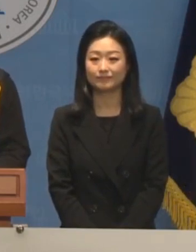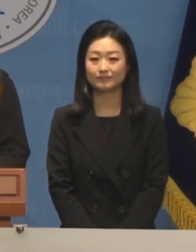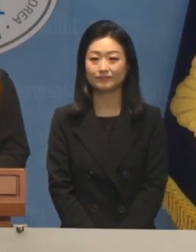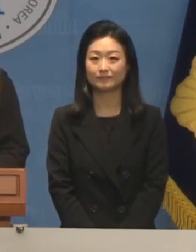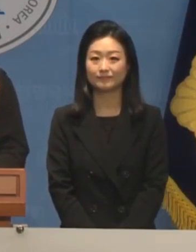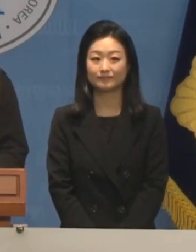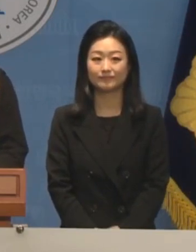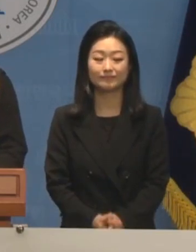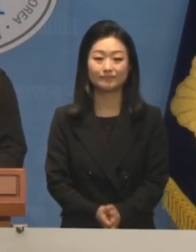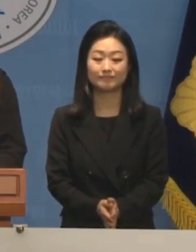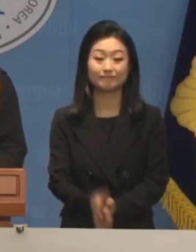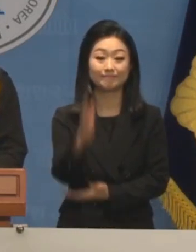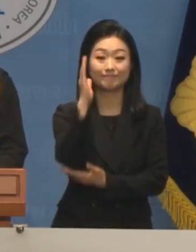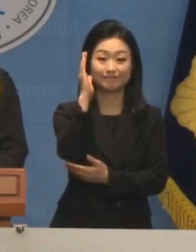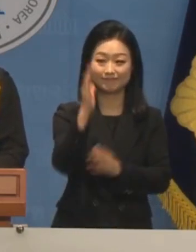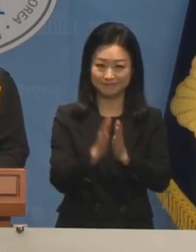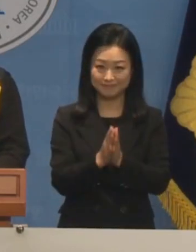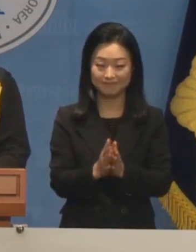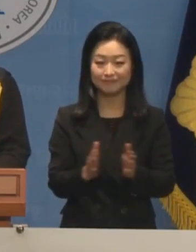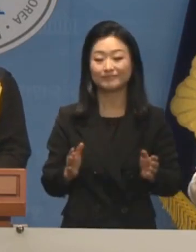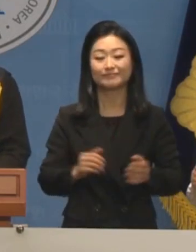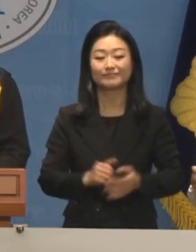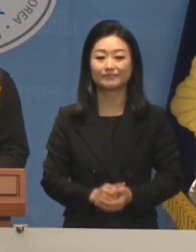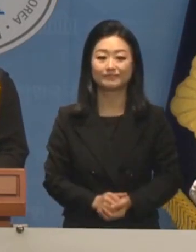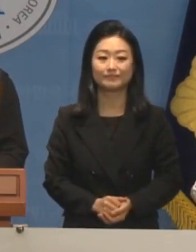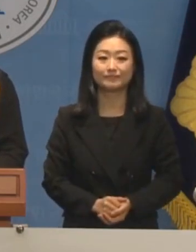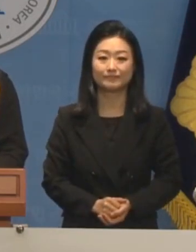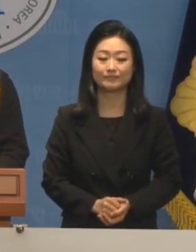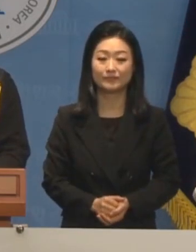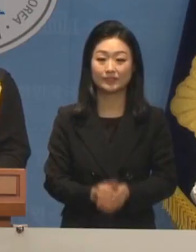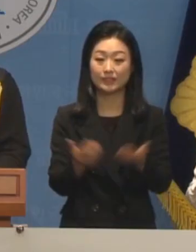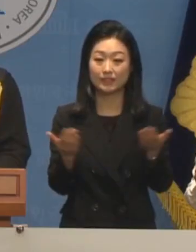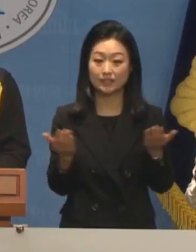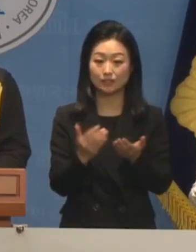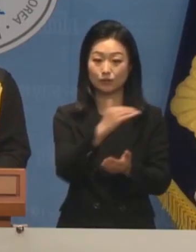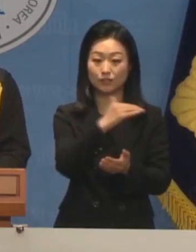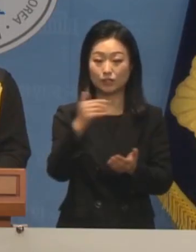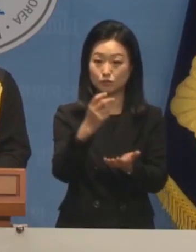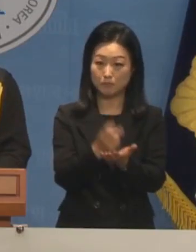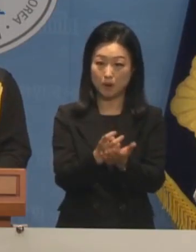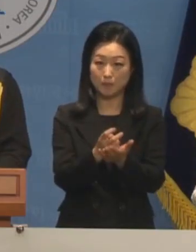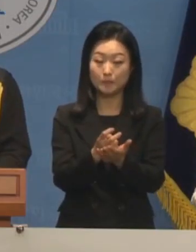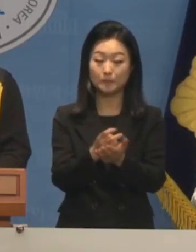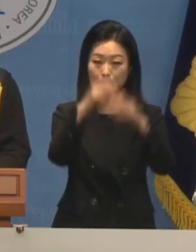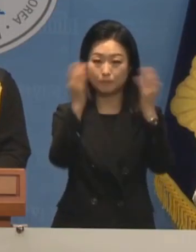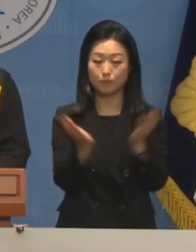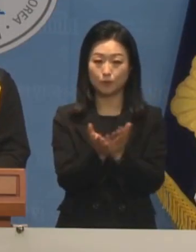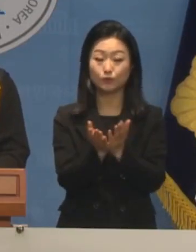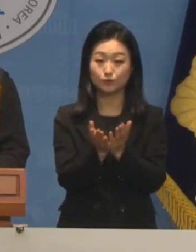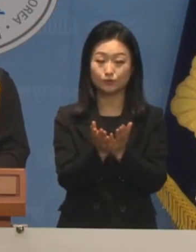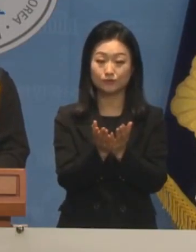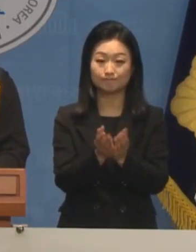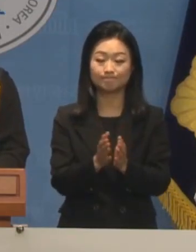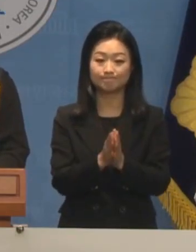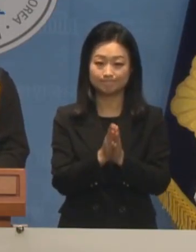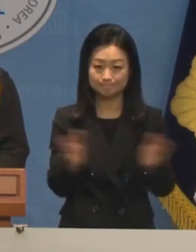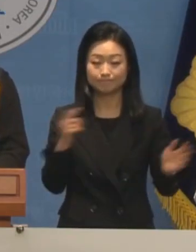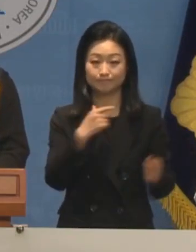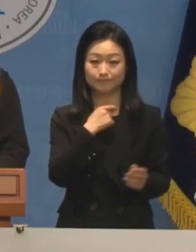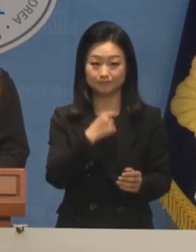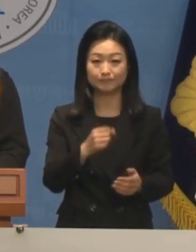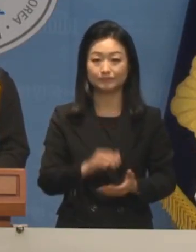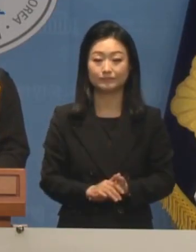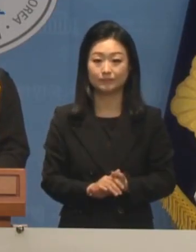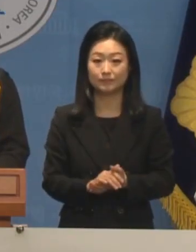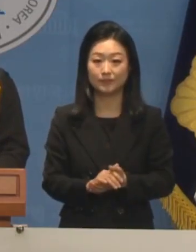네 지금부터 기자 회견 시작하도록 하겠습니다 근로기준법 전면 적용 포괄임금제 폐지 의료인력